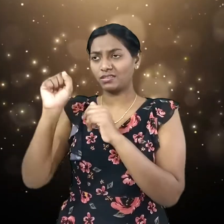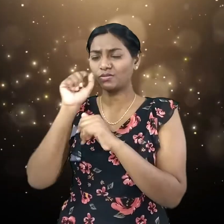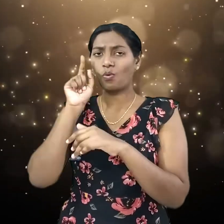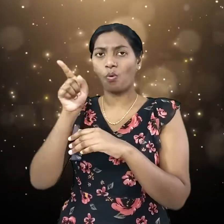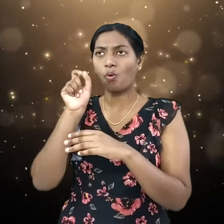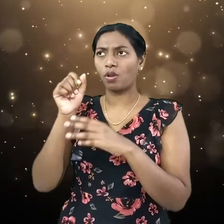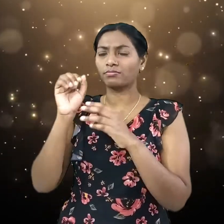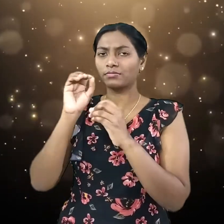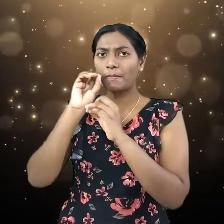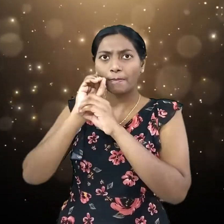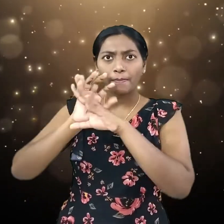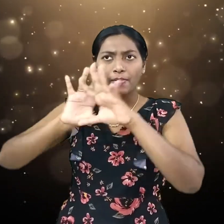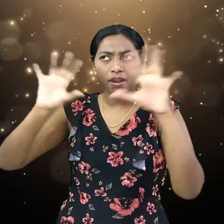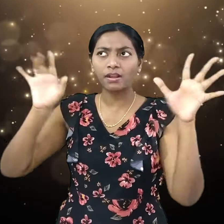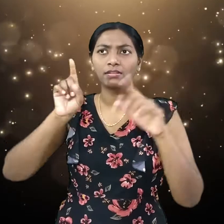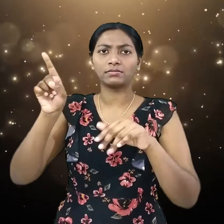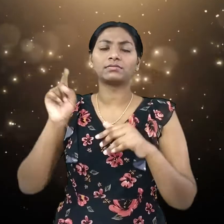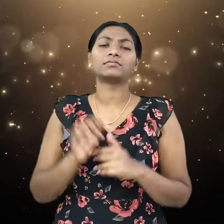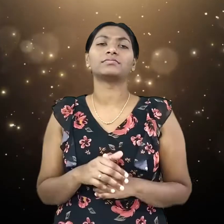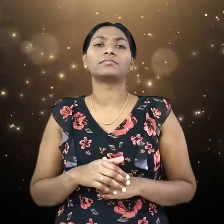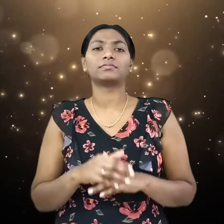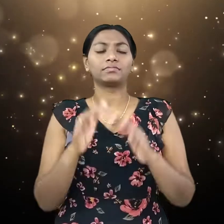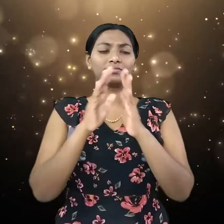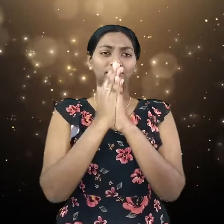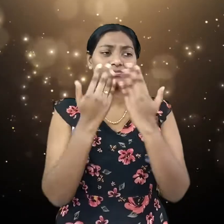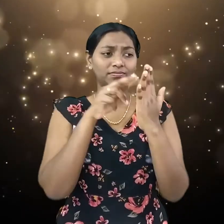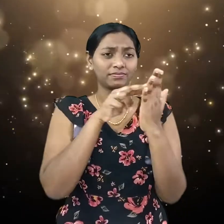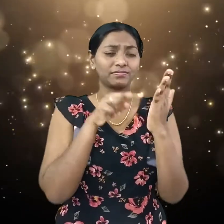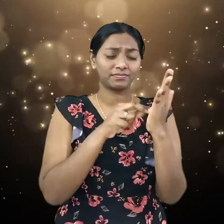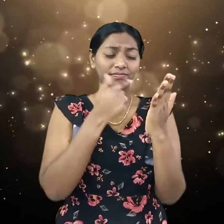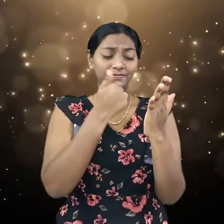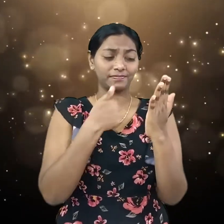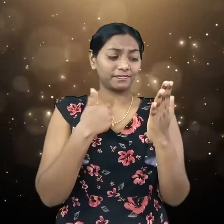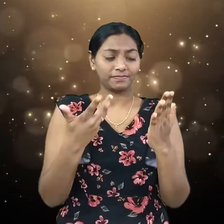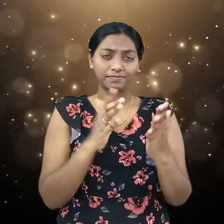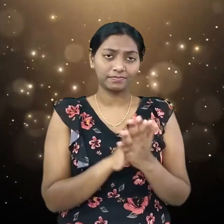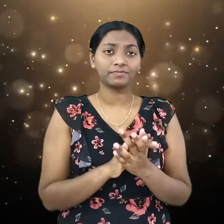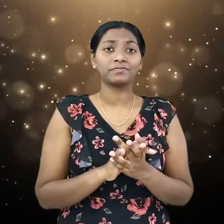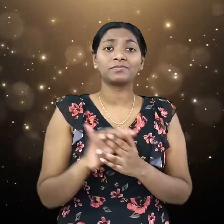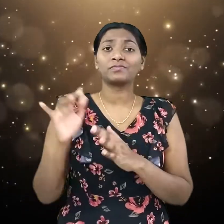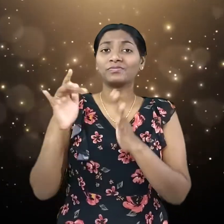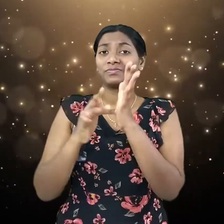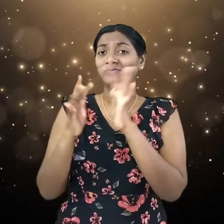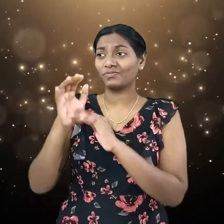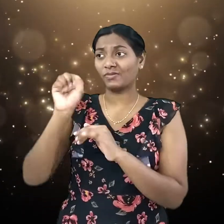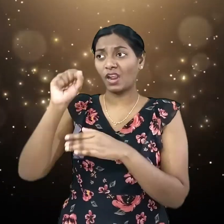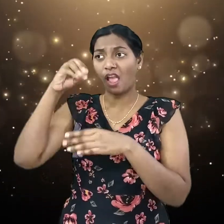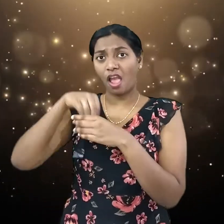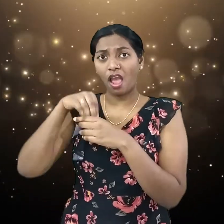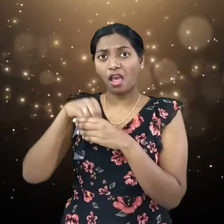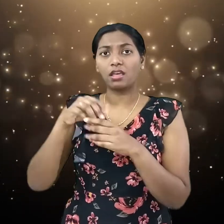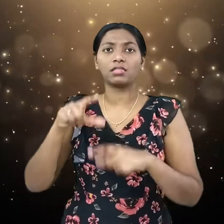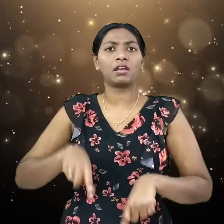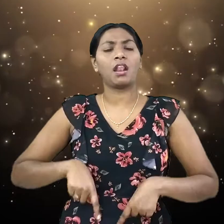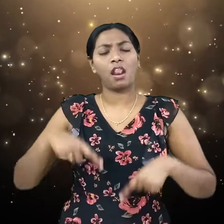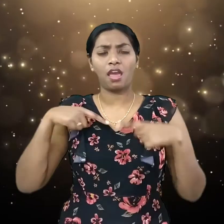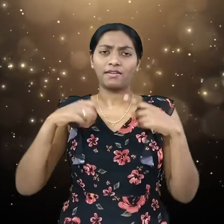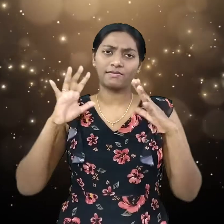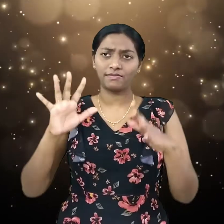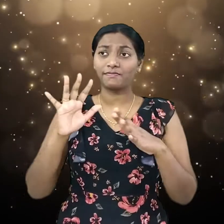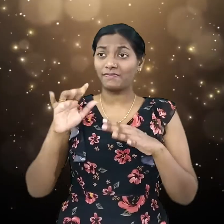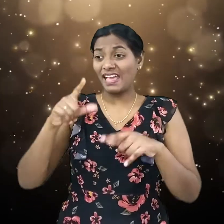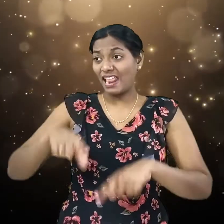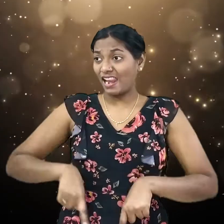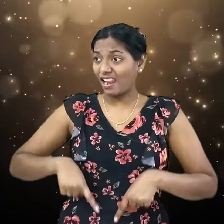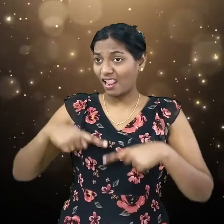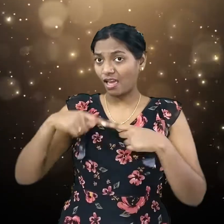आरंभिक वचन लिया गया है यूहन्ना अध्याय 1:4-5, जो कहता है, उसमें जीवन था और वह जीवन